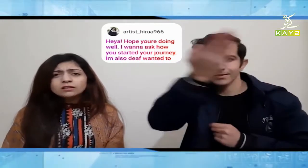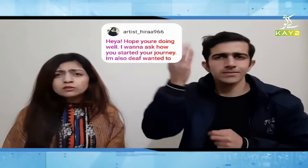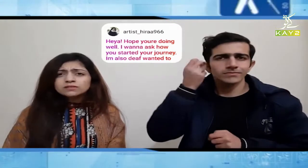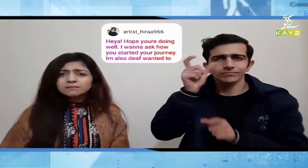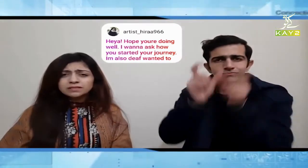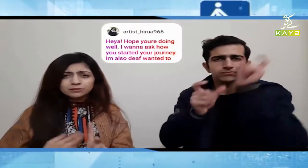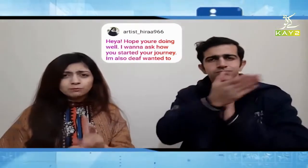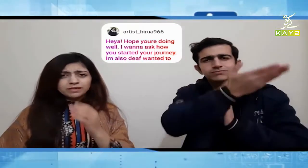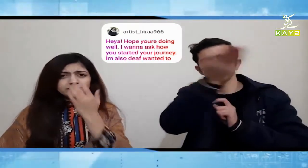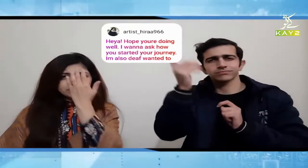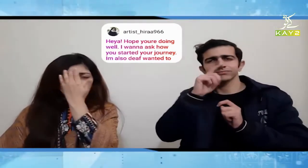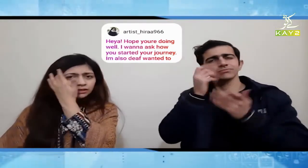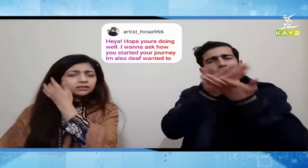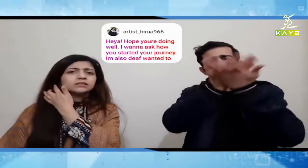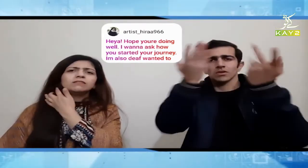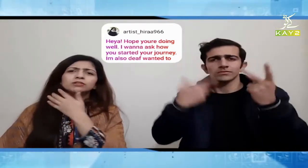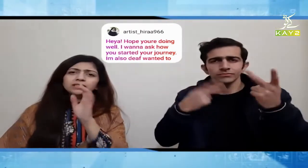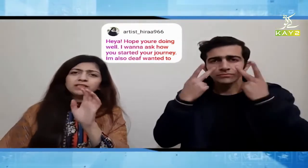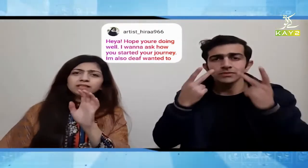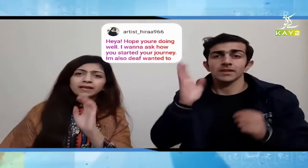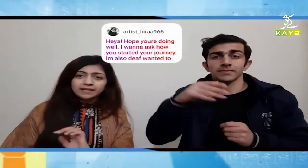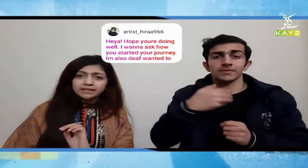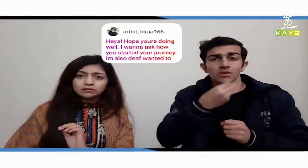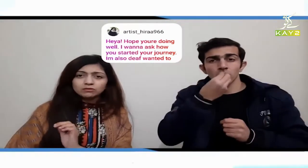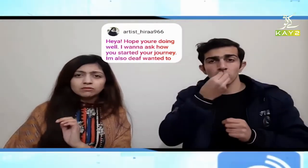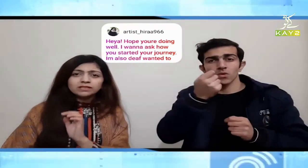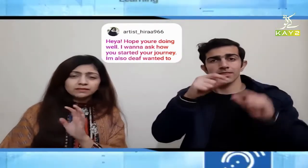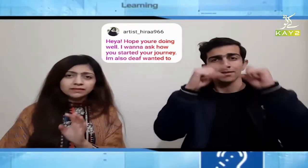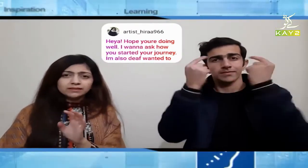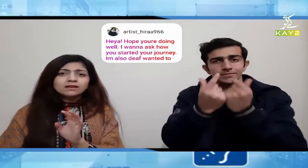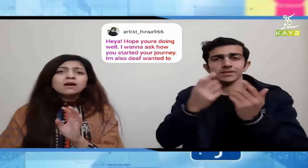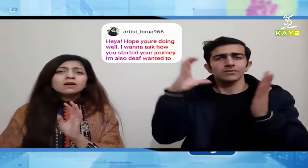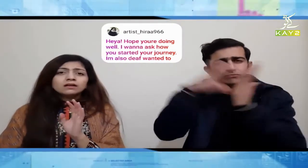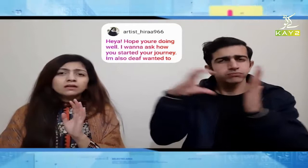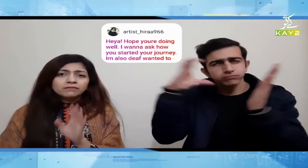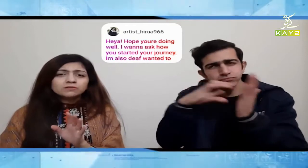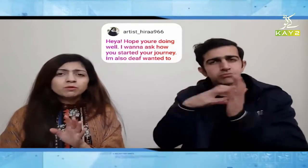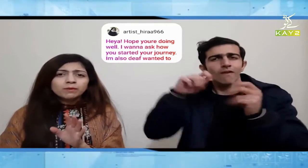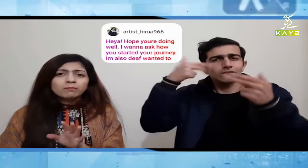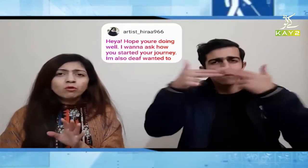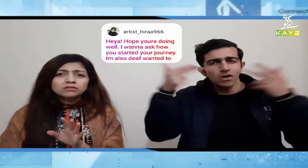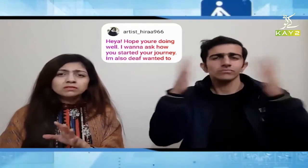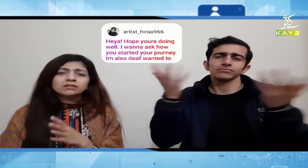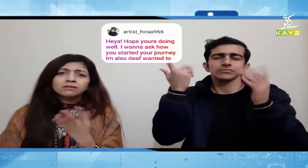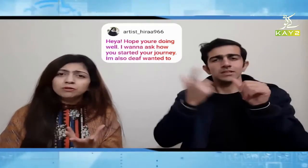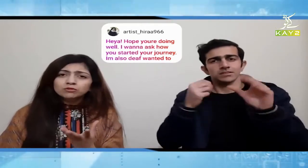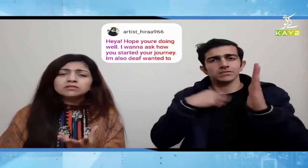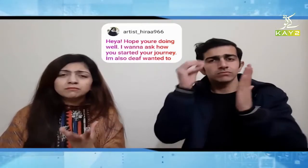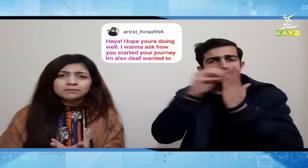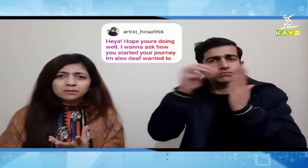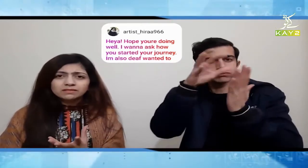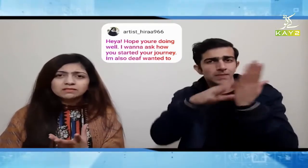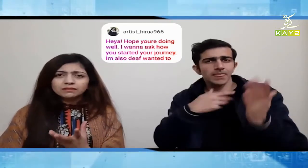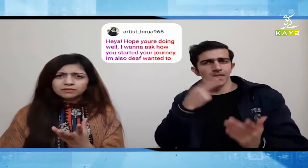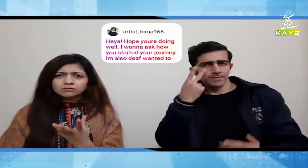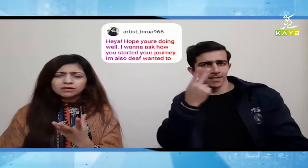था, तो सबसे जो बड़ी चीज़ बॉदर करती थी वो ये थी कि हेयरिंग लोगों की रिटर्न फेसबुक पे पोस्ट रिव्यूज़